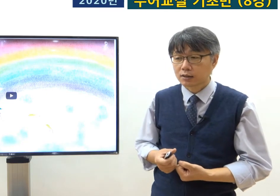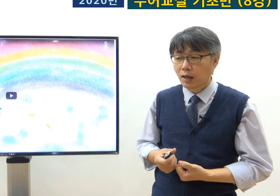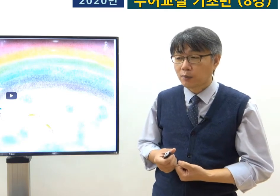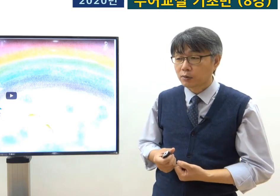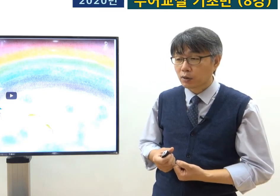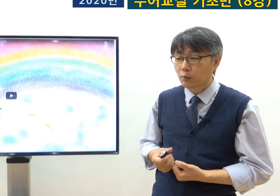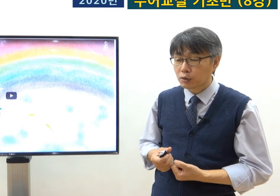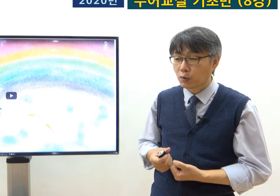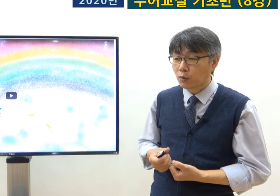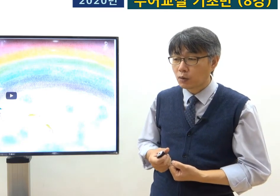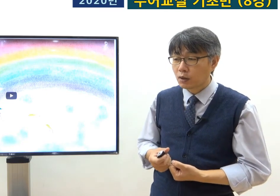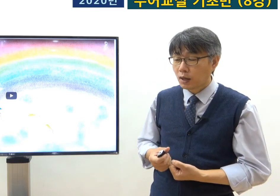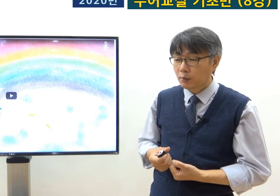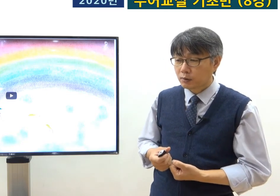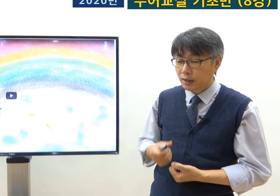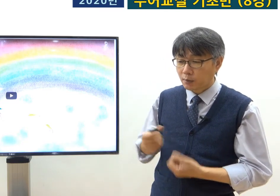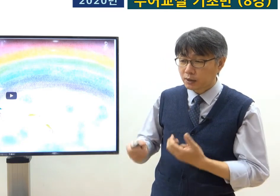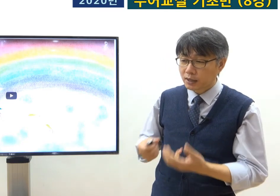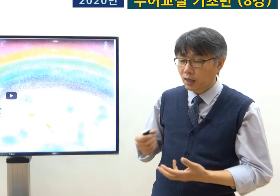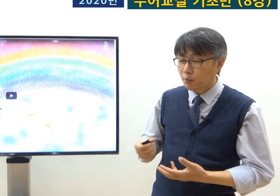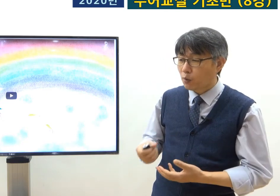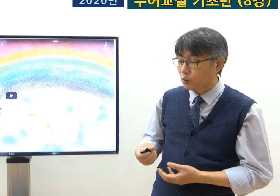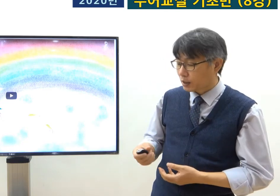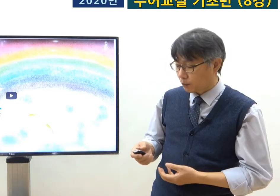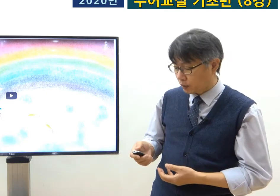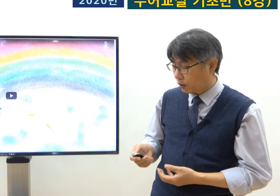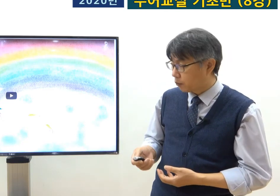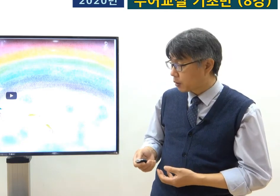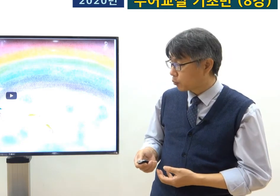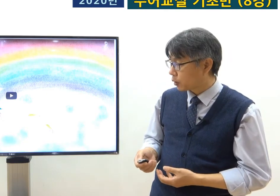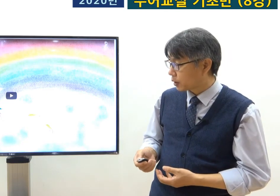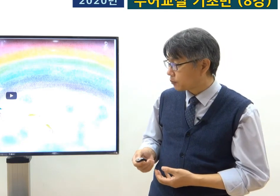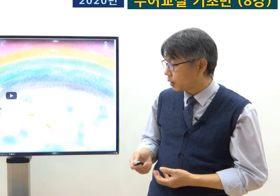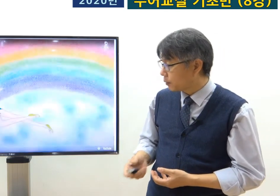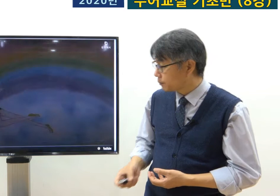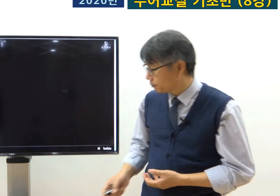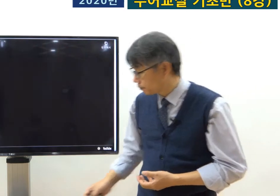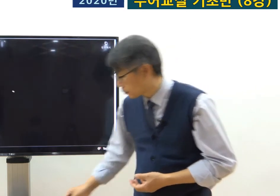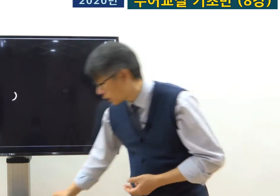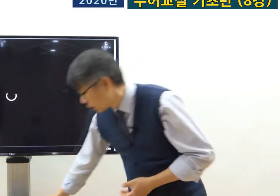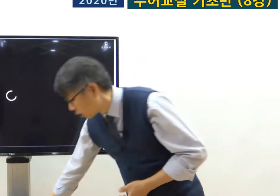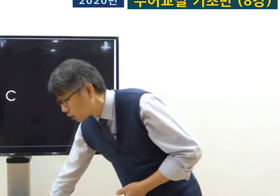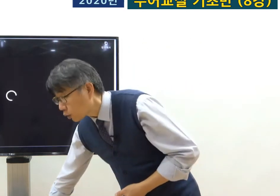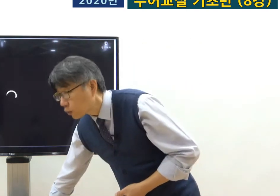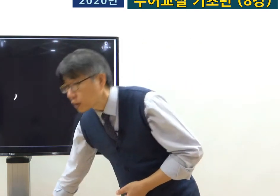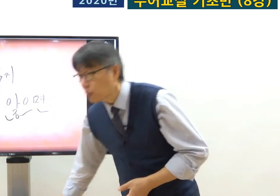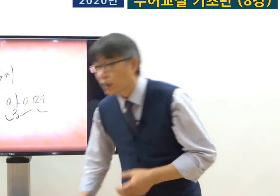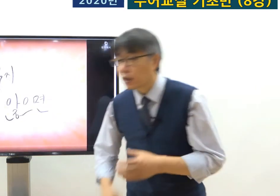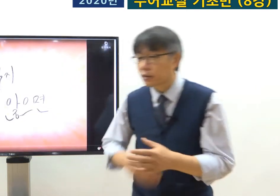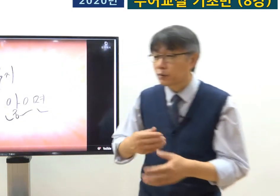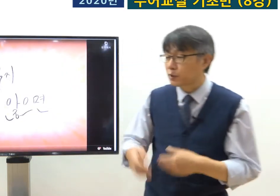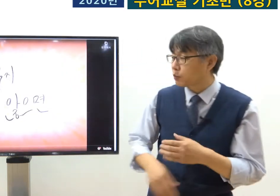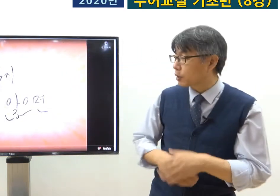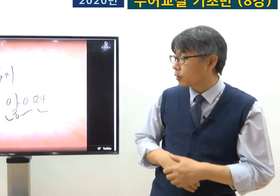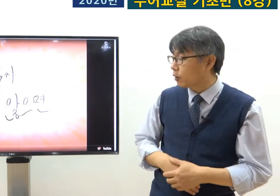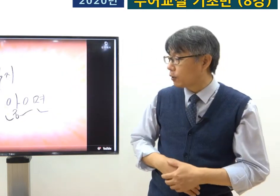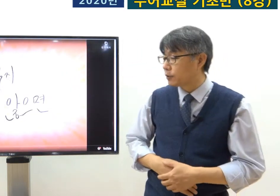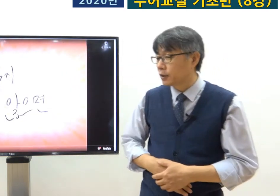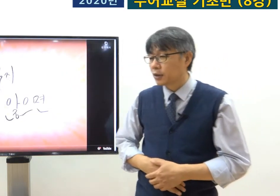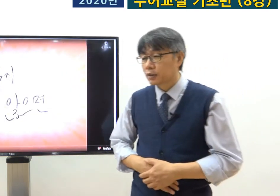한번 들어보시고 한번 제가 먼저 하는 거 한번 보고 다시 한번 더 한번 해보도록 하겠습니다. 저도 이제 노래 처음 들어서